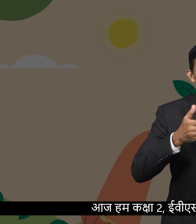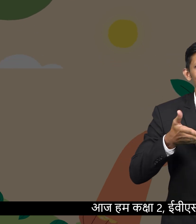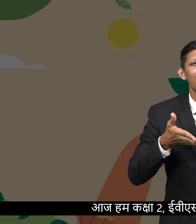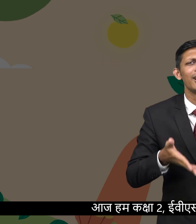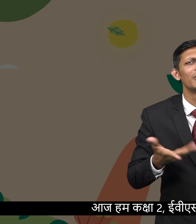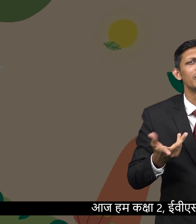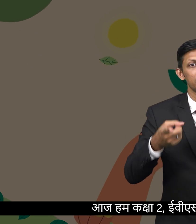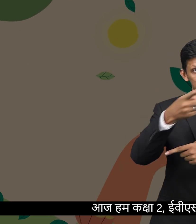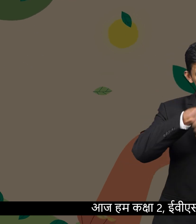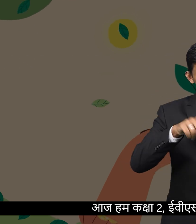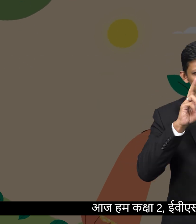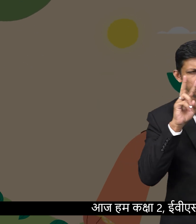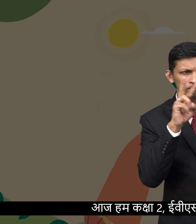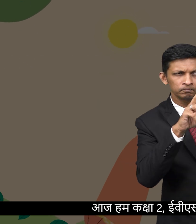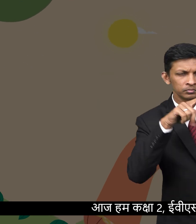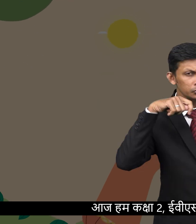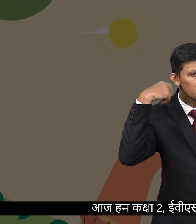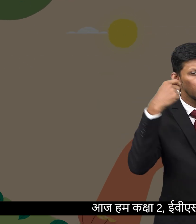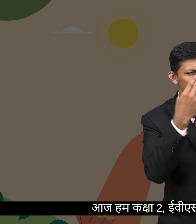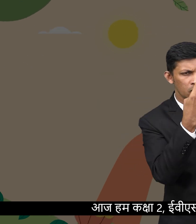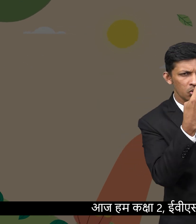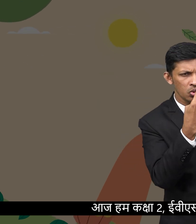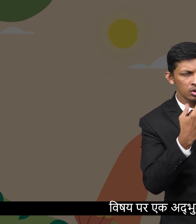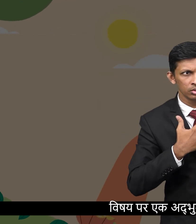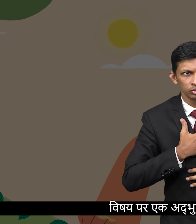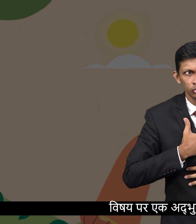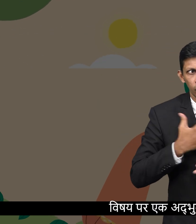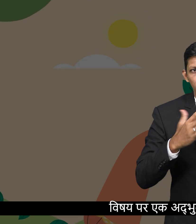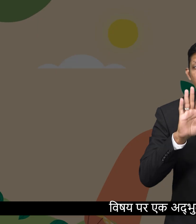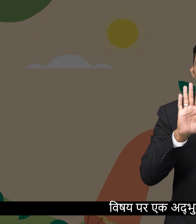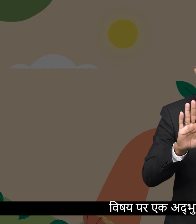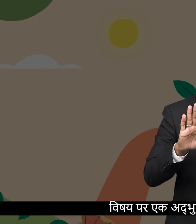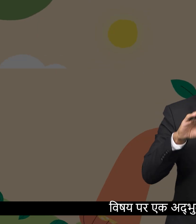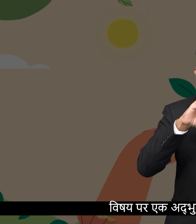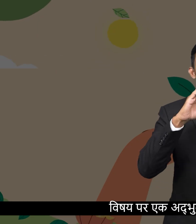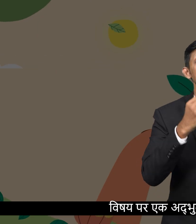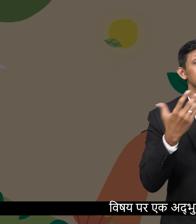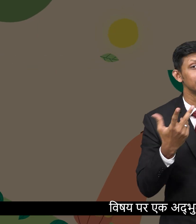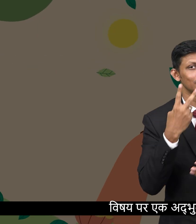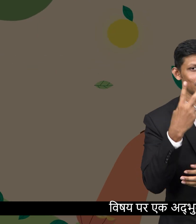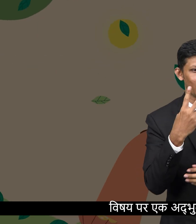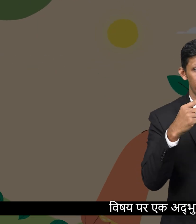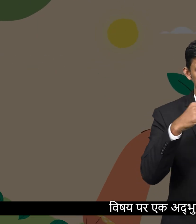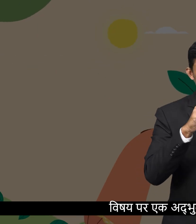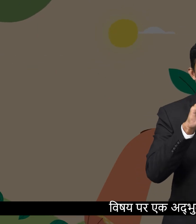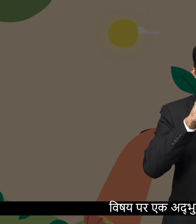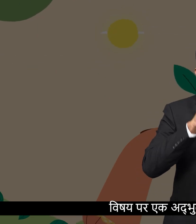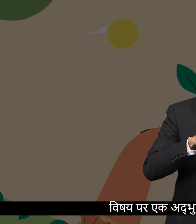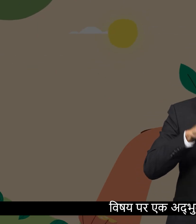आज हम कक्षा दूसरी ईवीएस के हमारे आसपास के पौधे विषय पर एक अद्भुत वीडियो देखने जा रहे हैं।